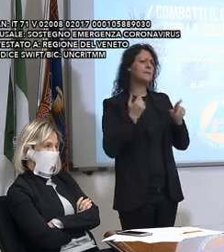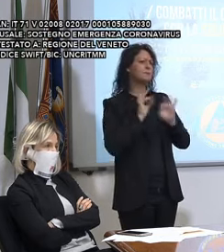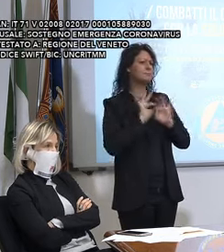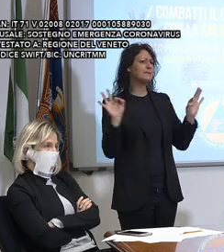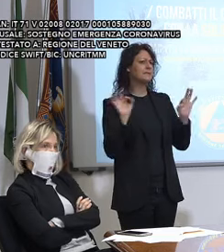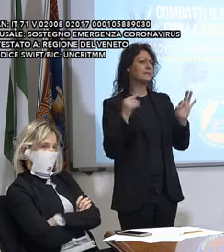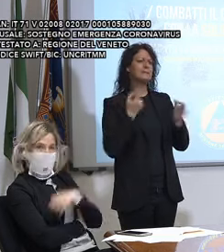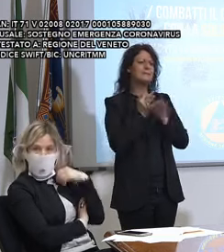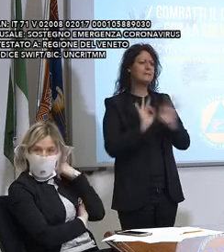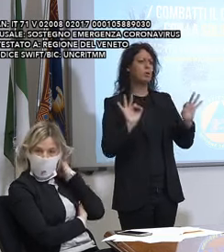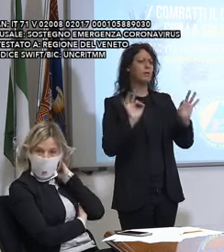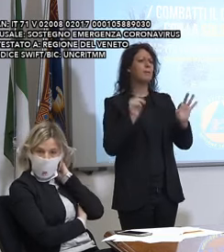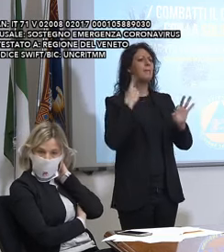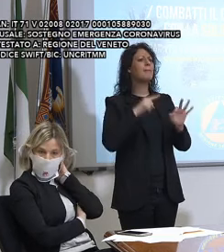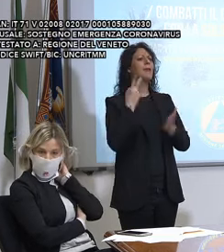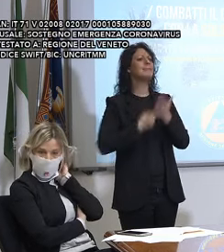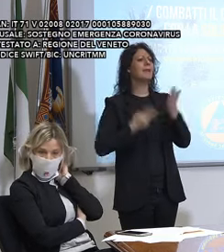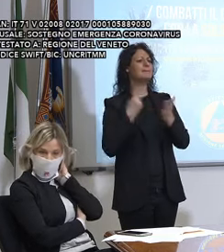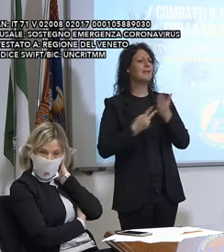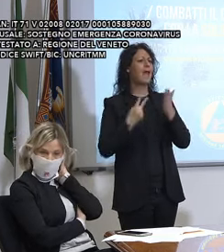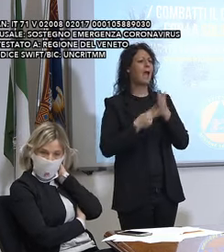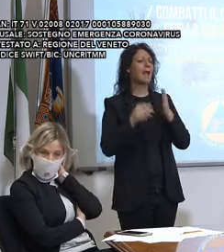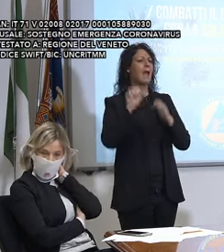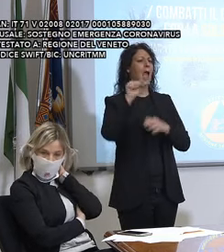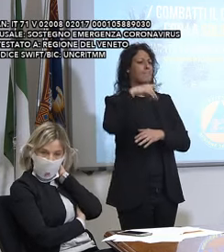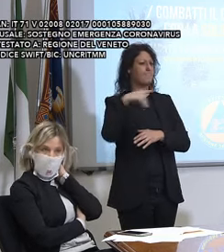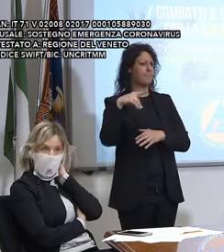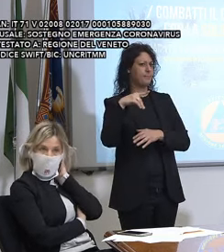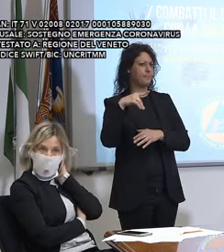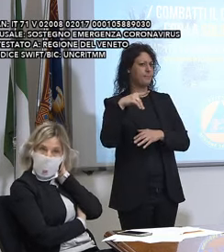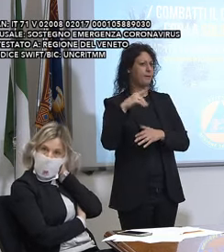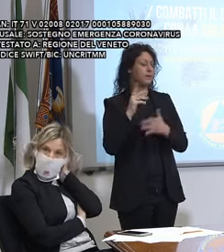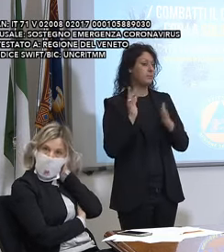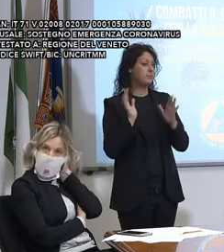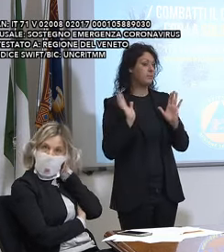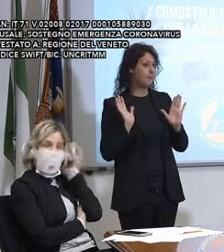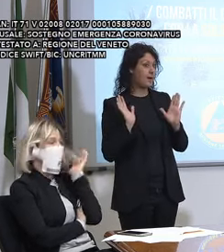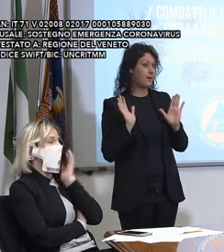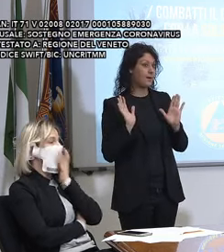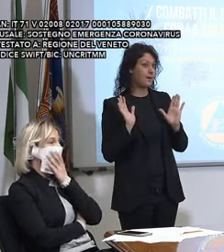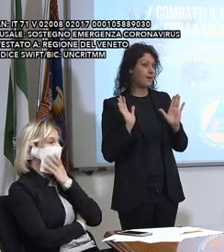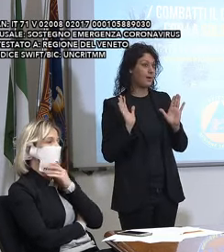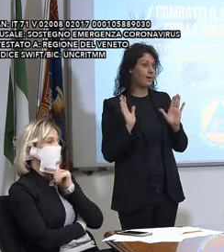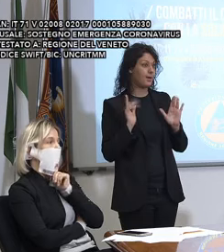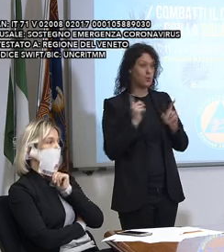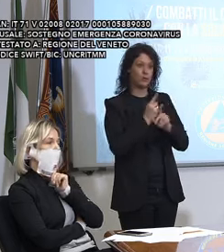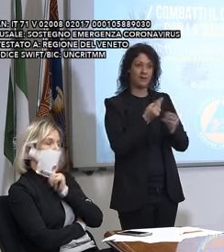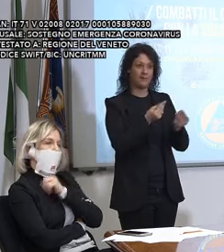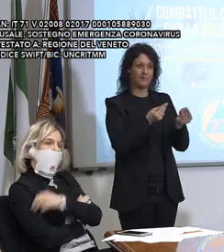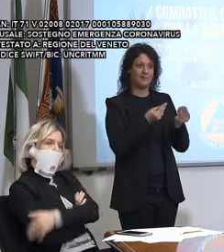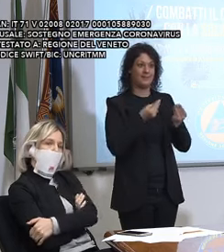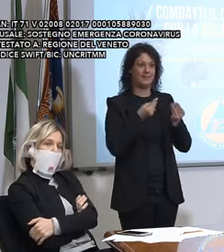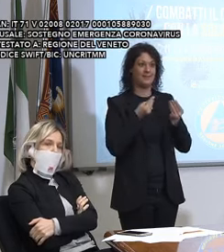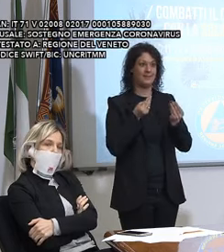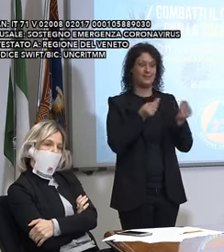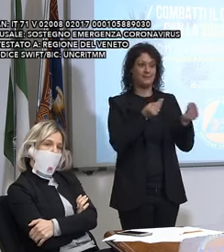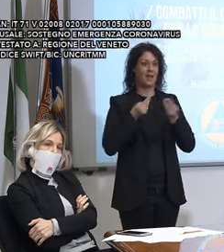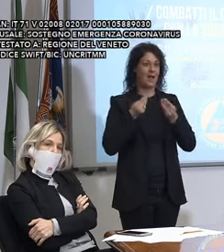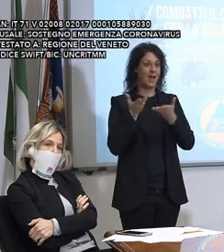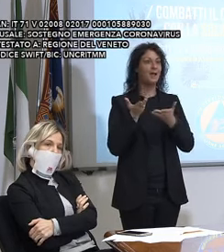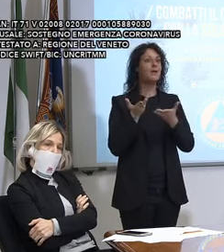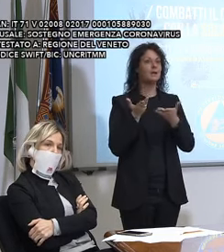testare questa nuova, quindi Veneto si candida a testare, però con una condizione che non sia una tragedia l'applicazione, perché